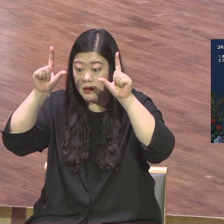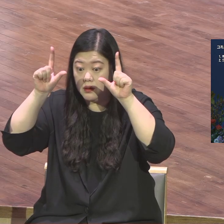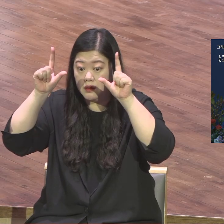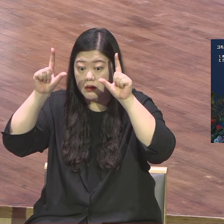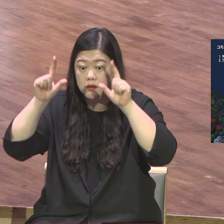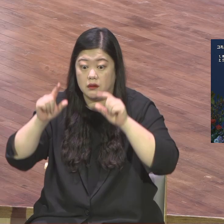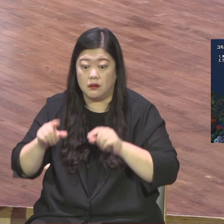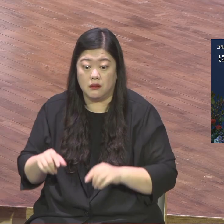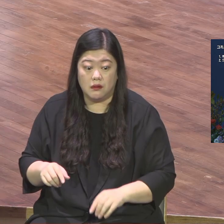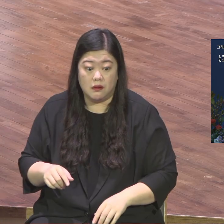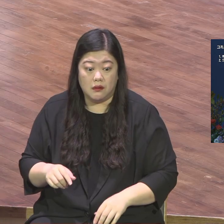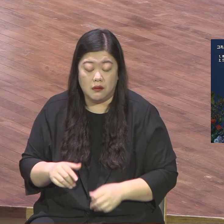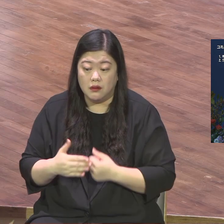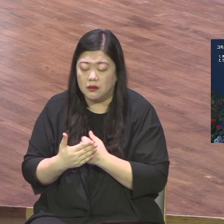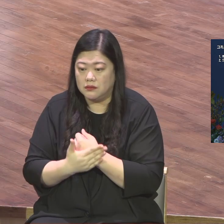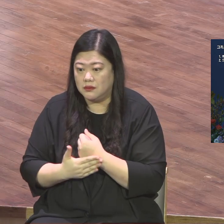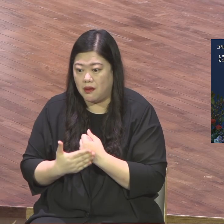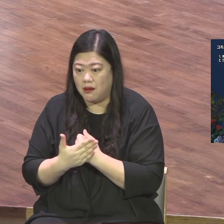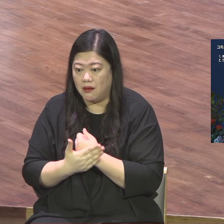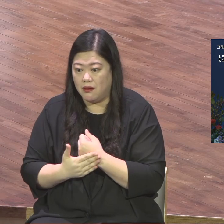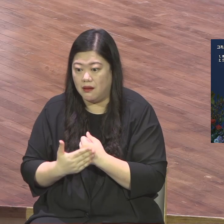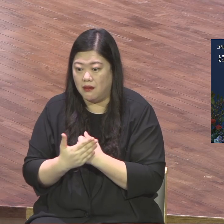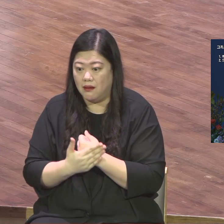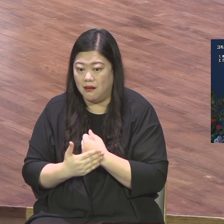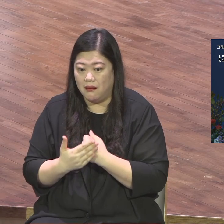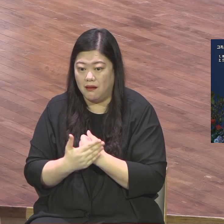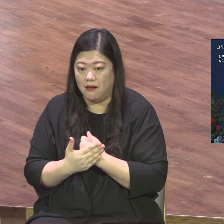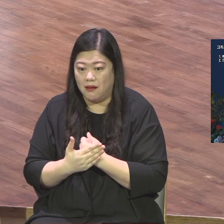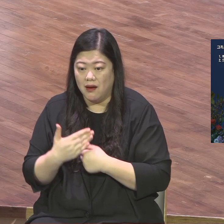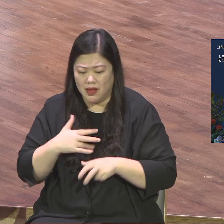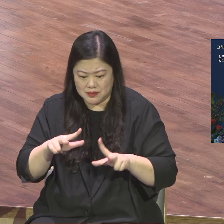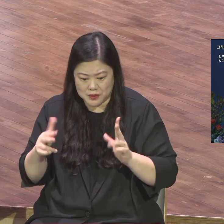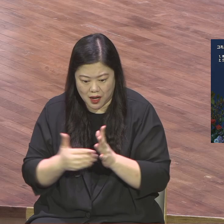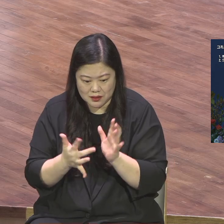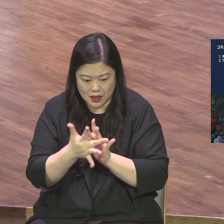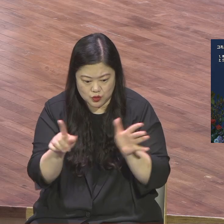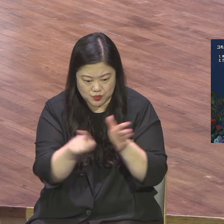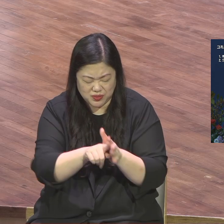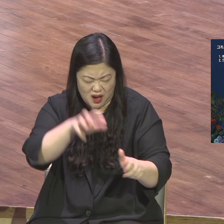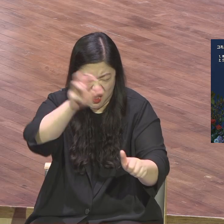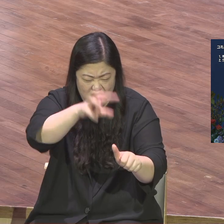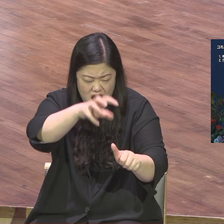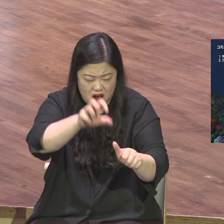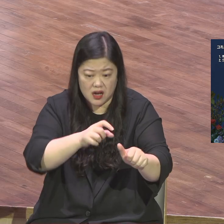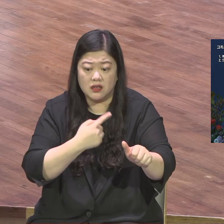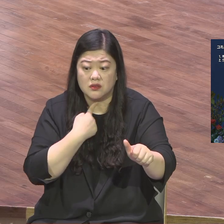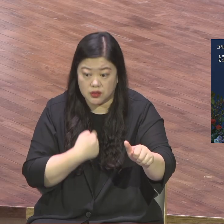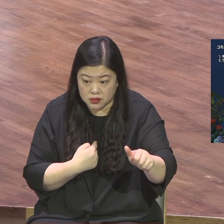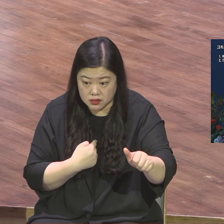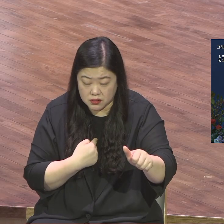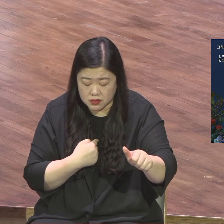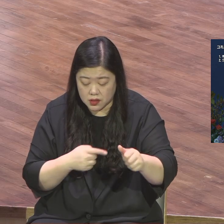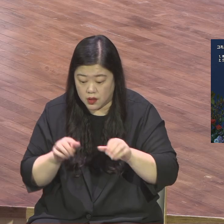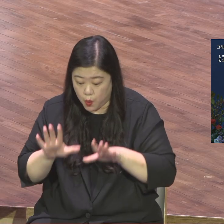드러내는데 한시도 소홀하지 않았어요. 이 놀라운 비밀, 이 구원의 비밀을 말하는데 한시도